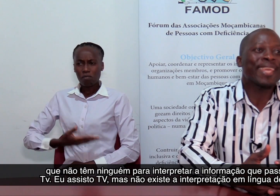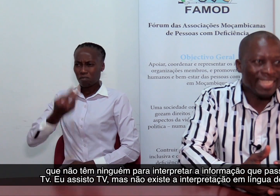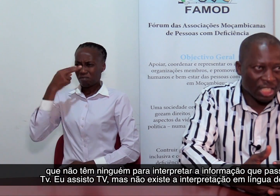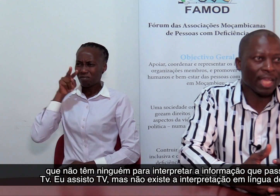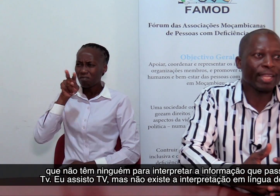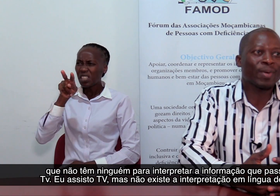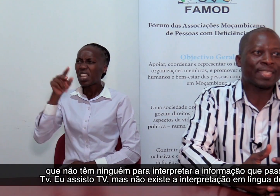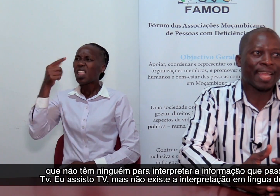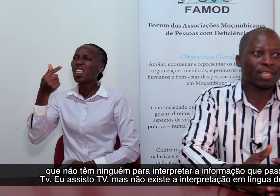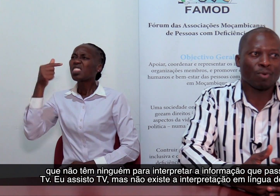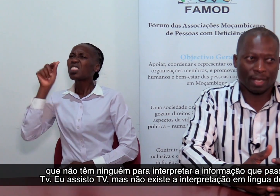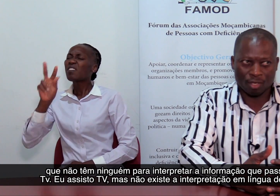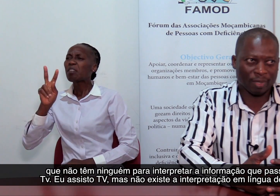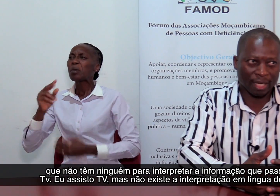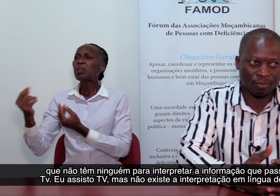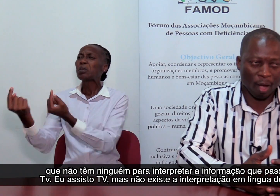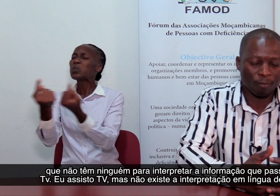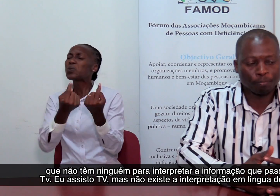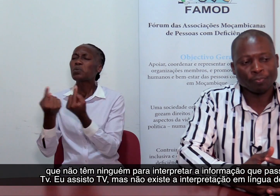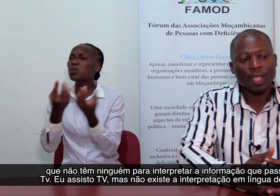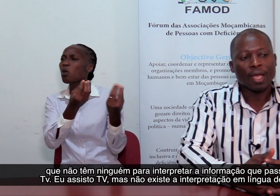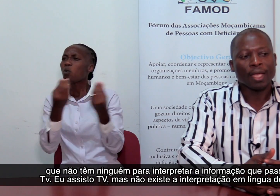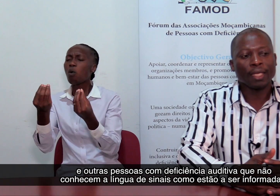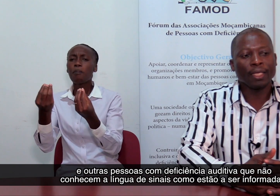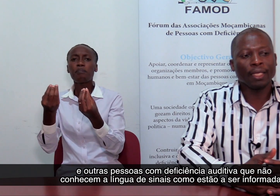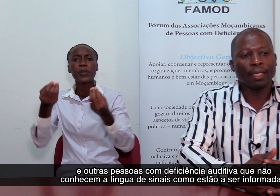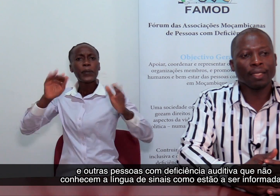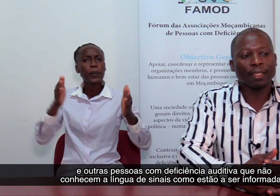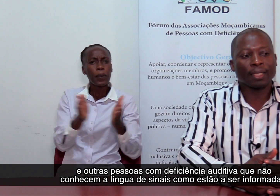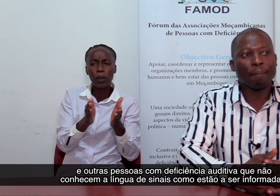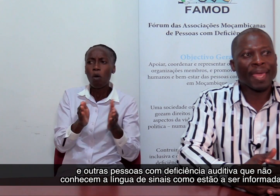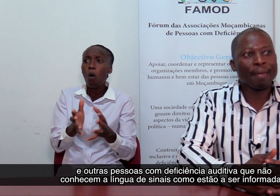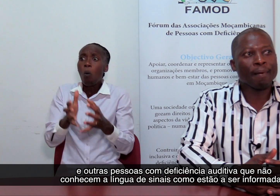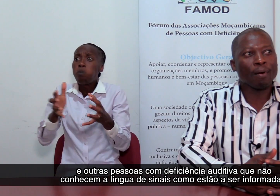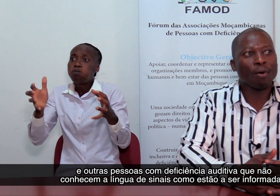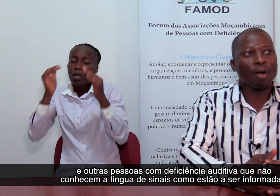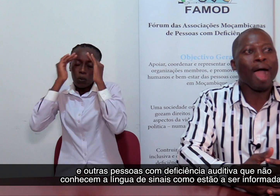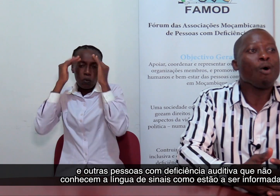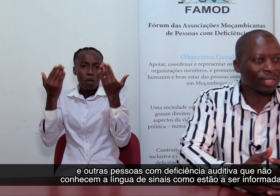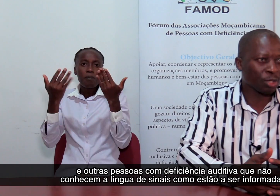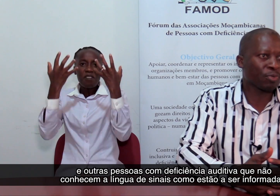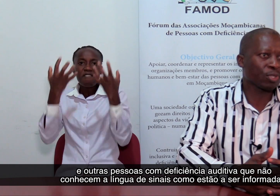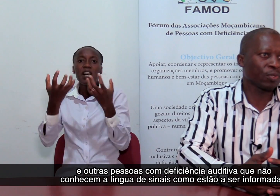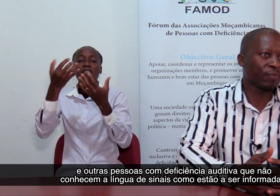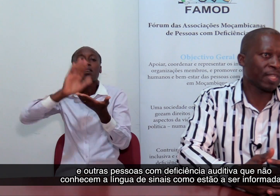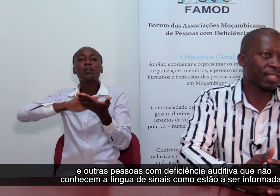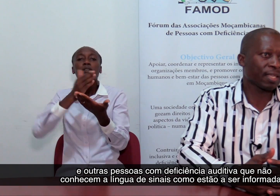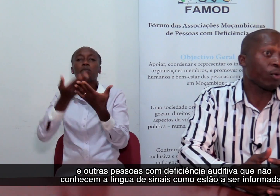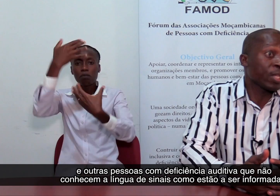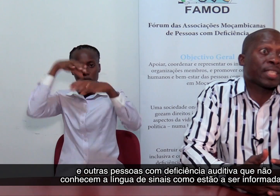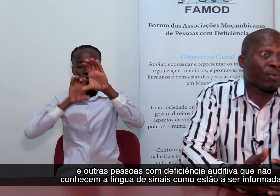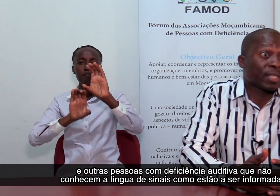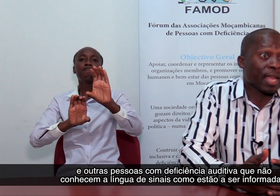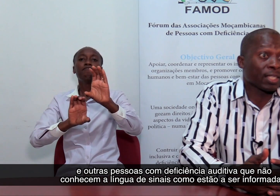do país em língua de sinais, não há nenhuma tradução. E também há outras pessoas com deficiência